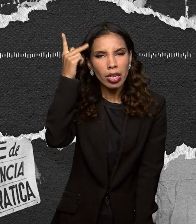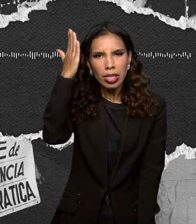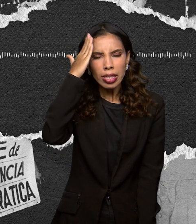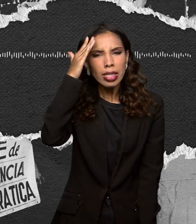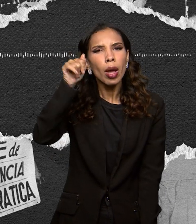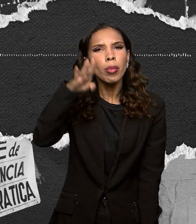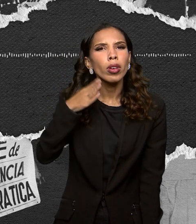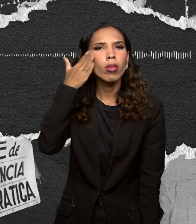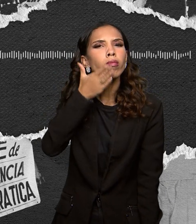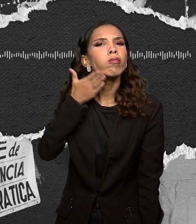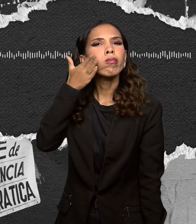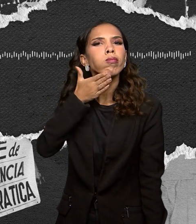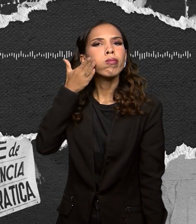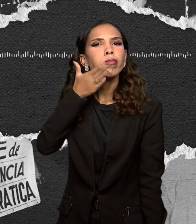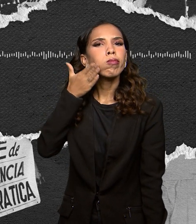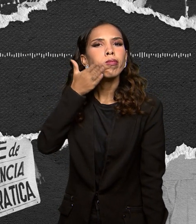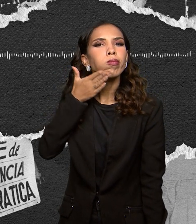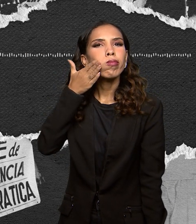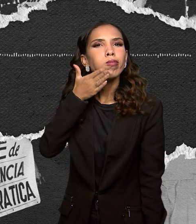por lá?